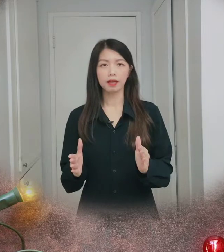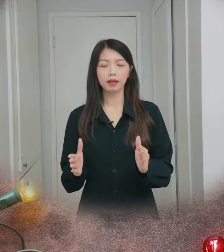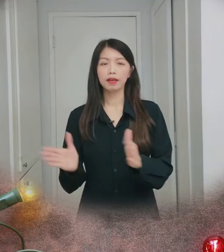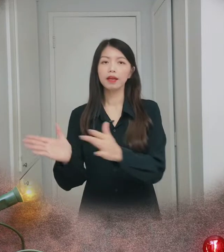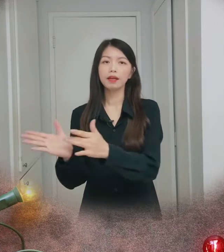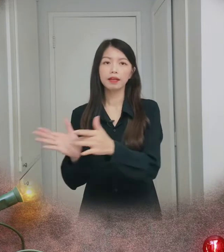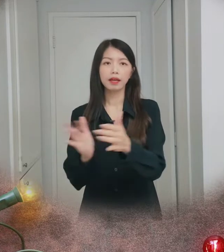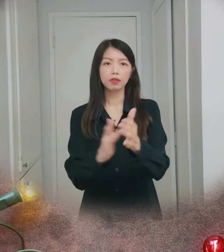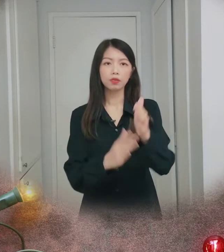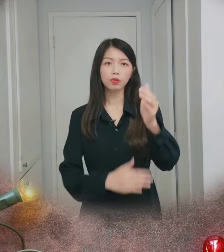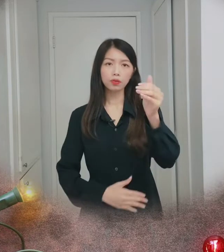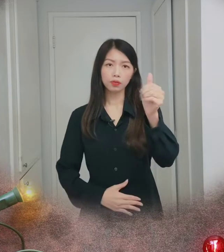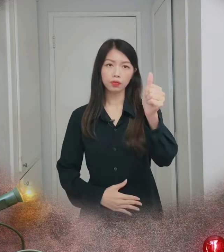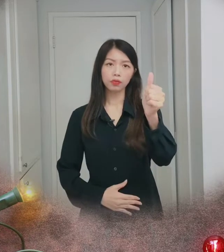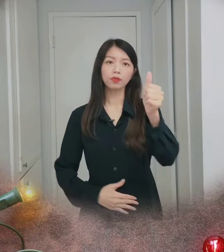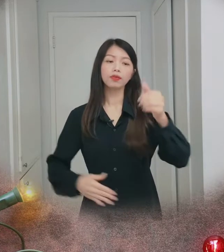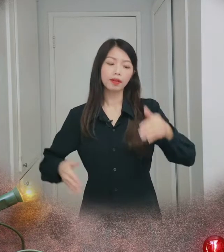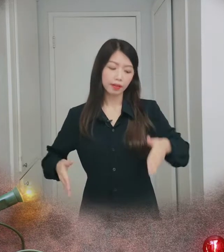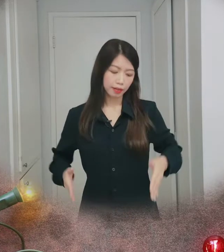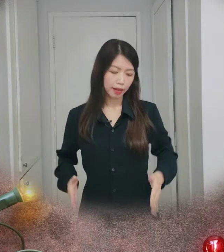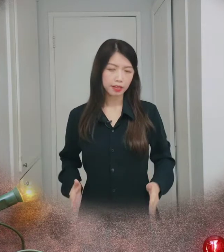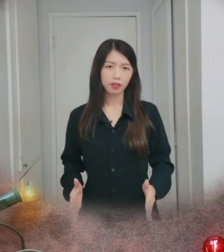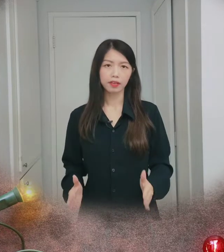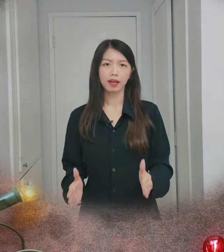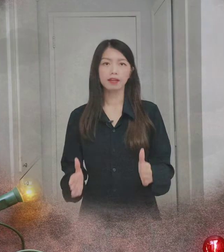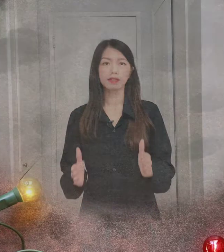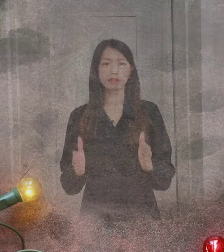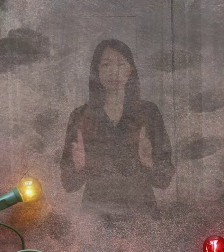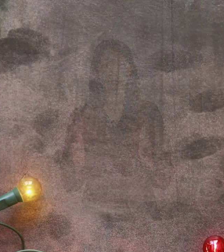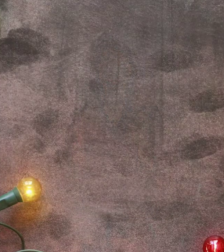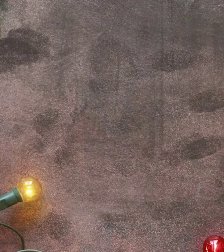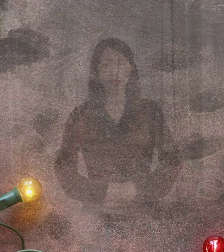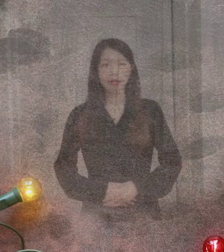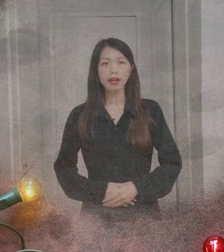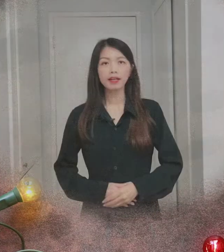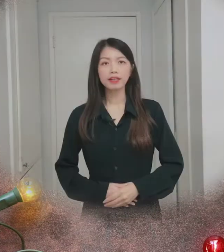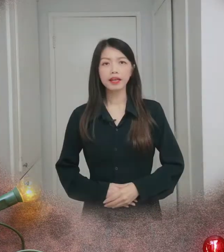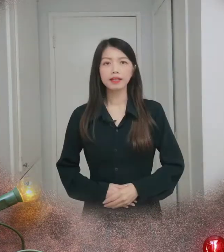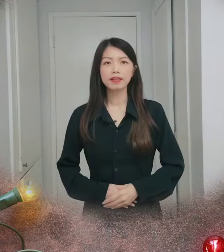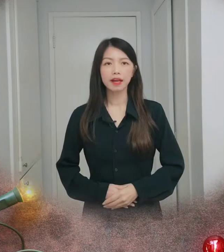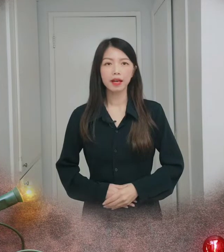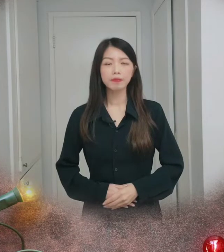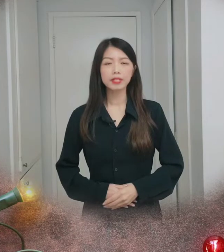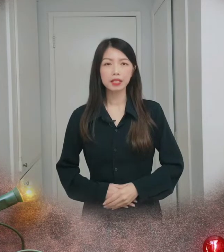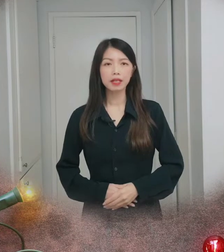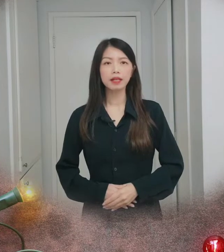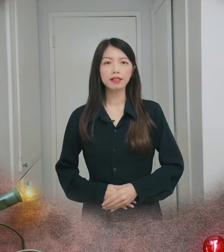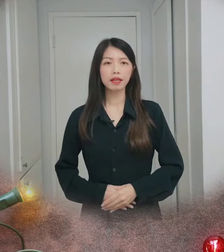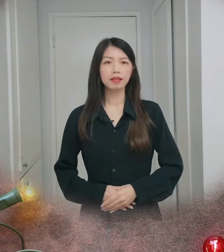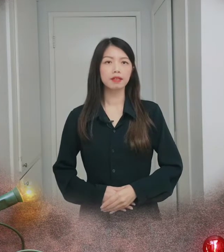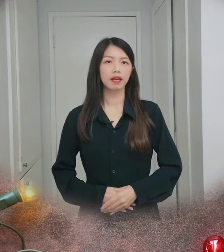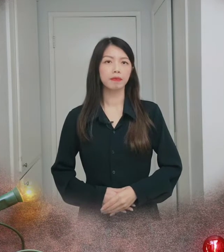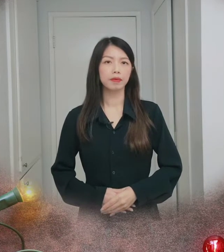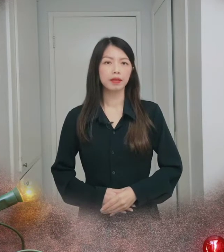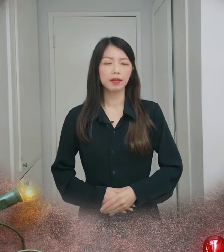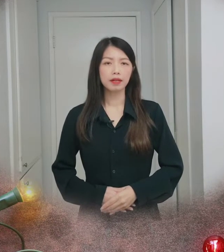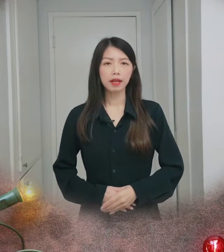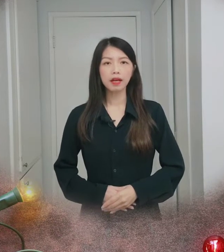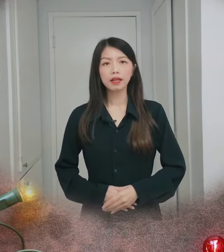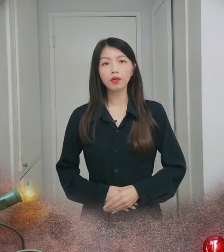됩니다. 예수 나셨다. 사랑을 찾는 사람, 진리를 찾는